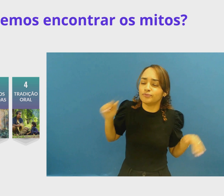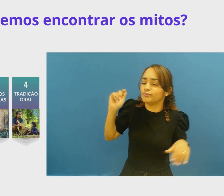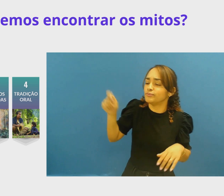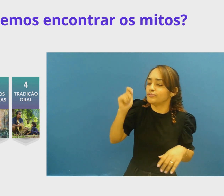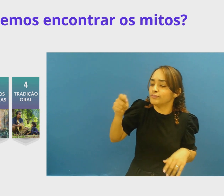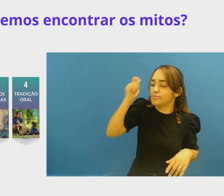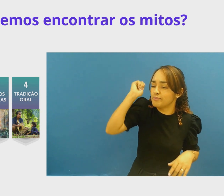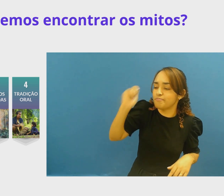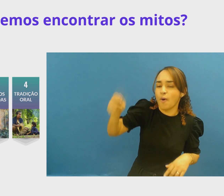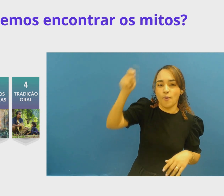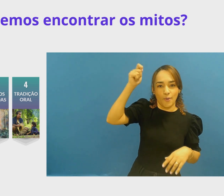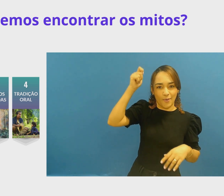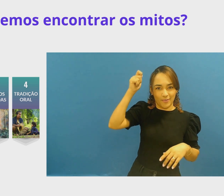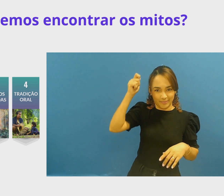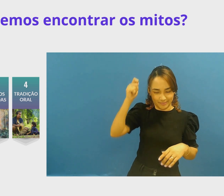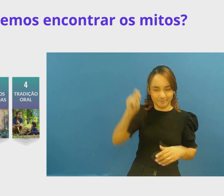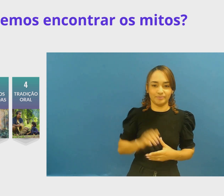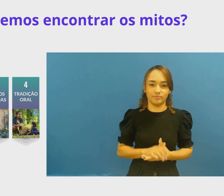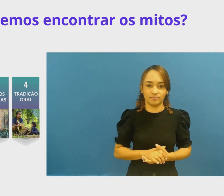né?